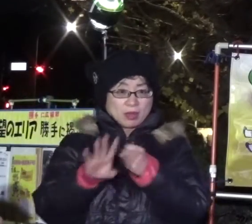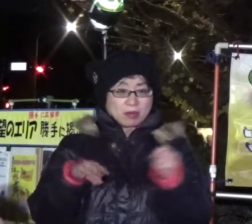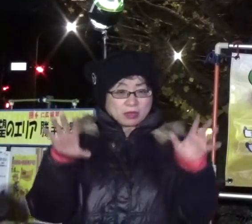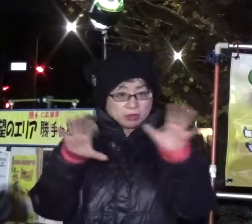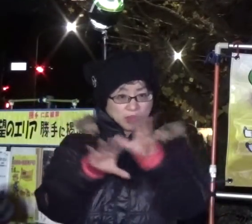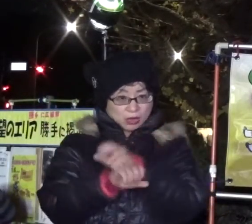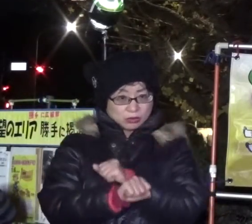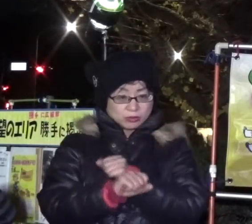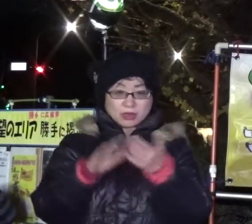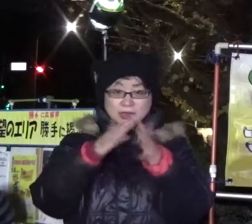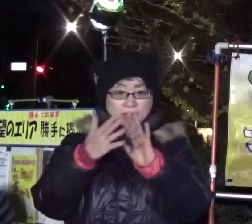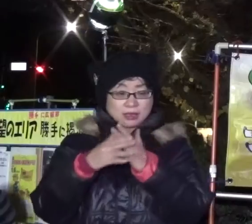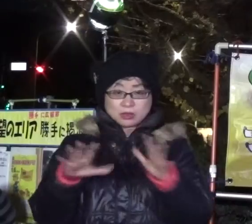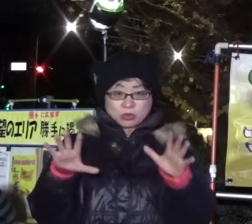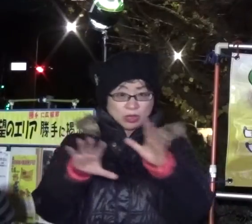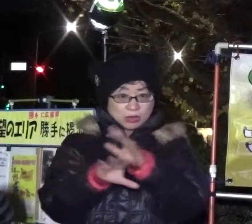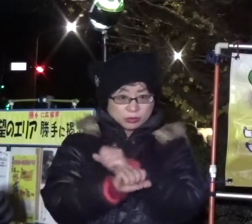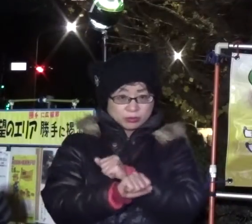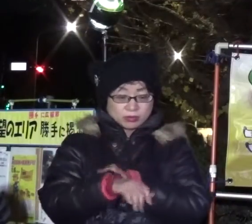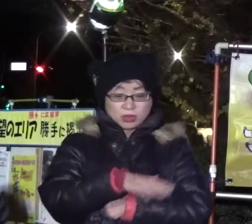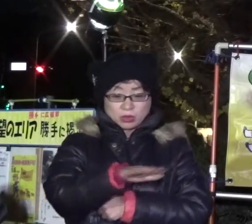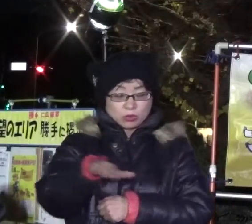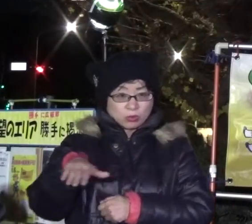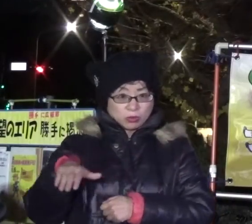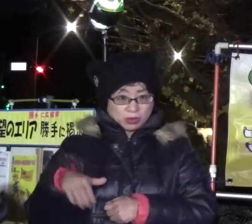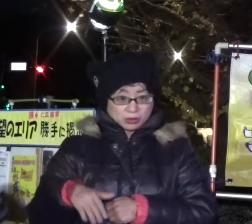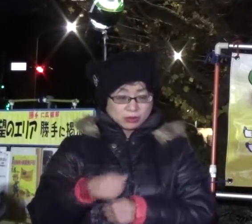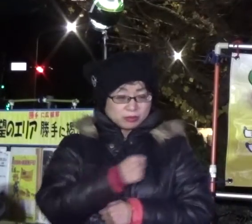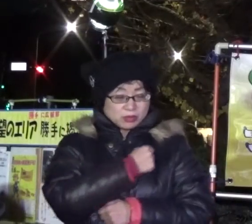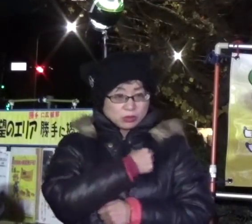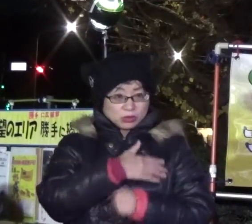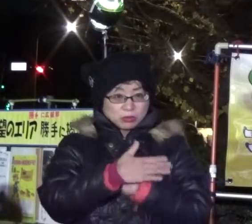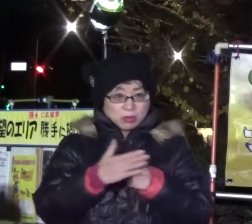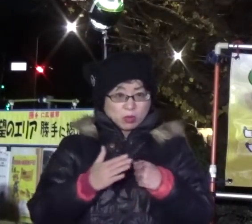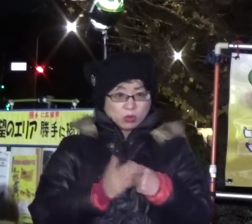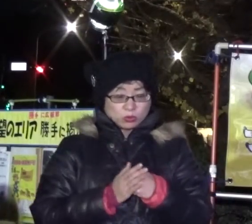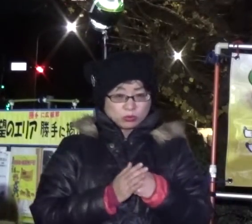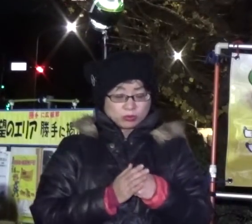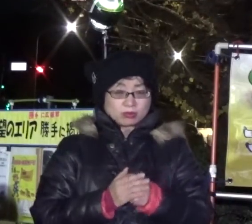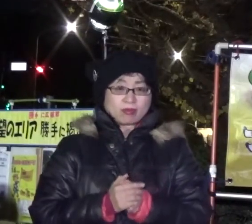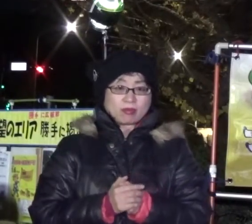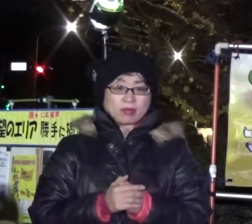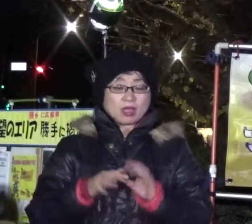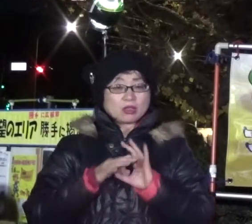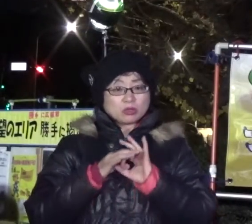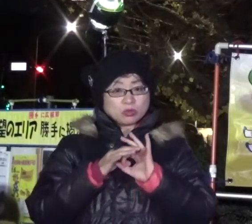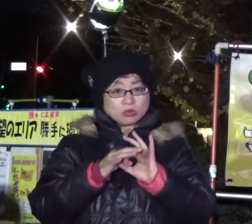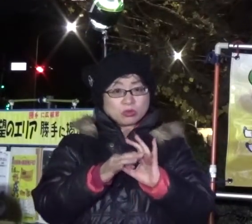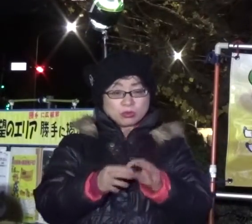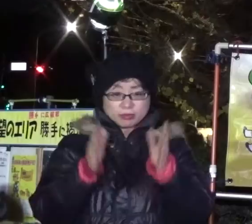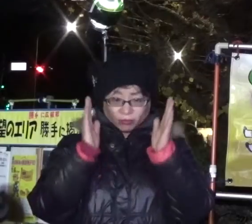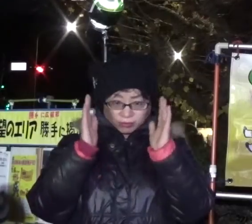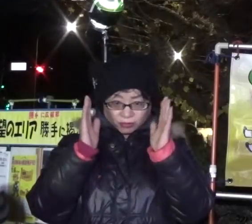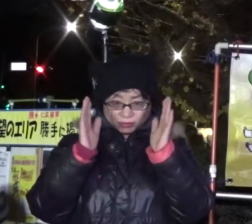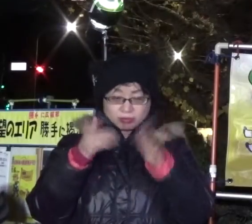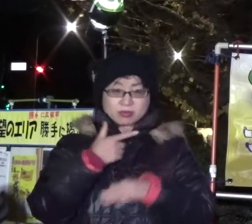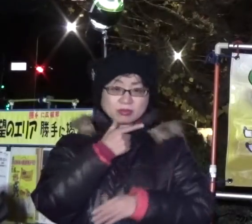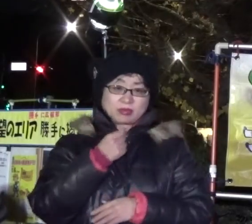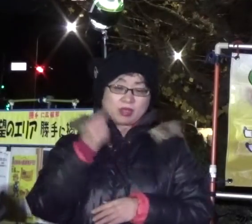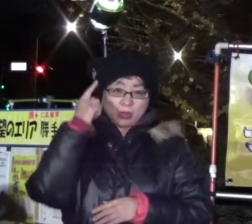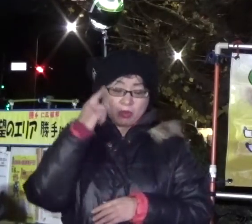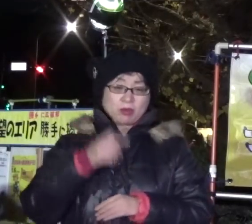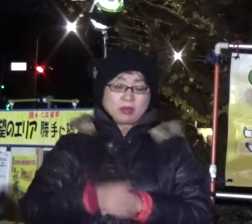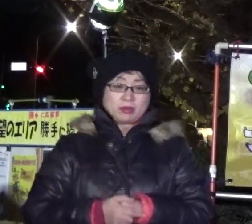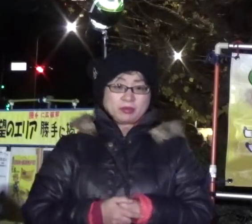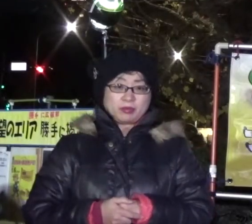こと、戦争をなくすこと、で子どもたちの命を守ることっていうことですね、これからずっと邁進していってほしいと思いますし、皆